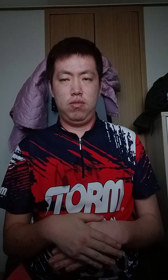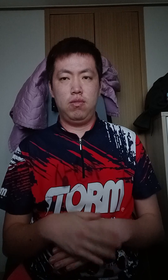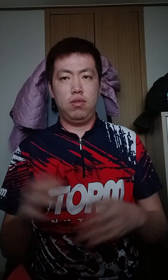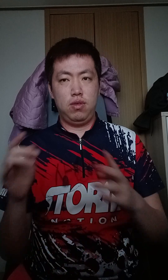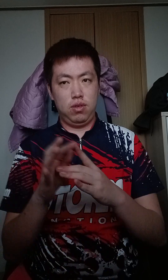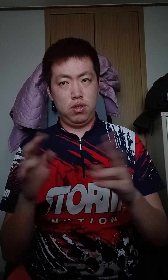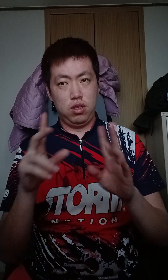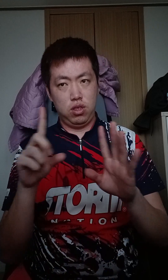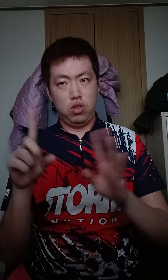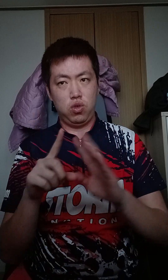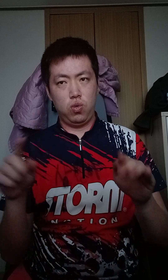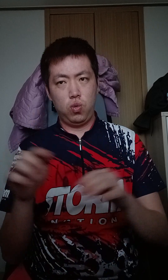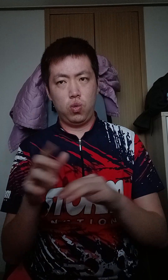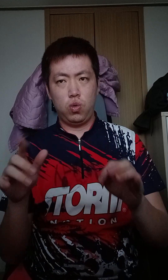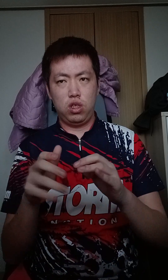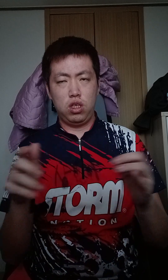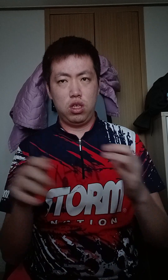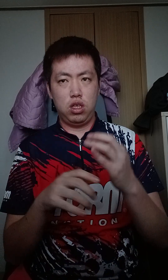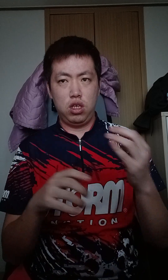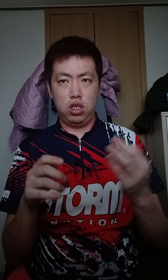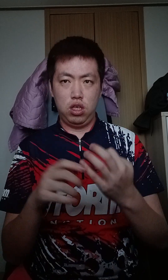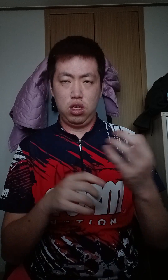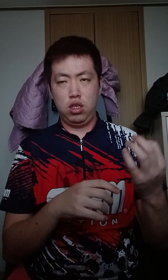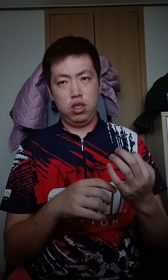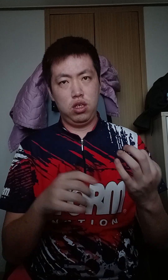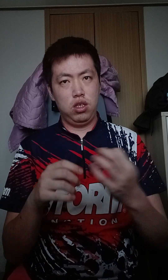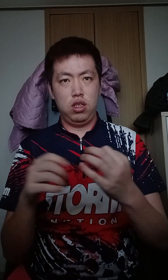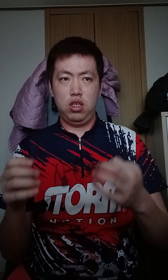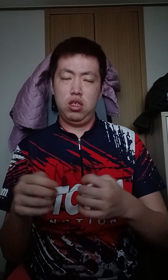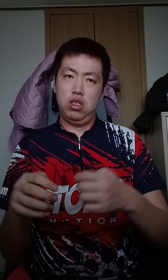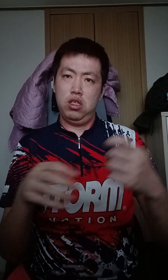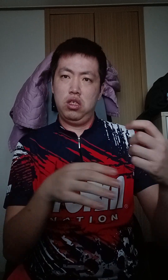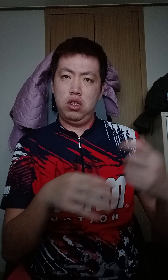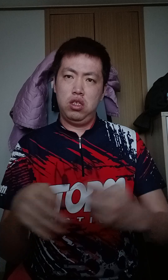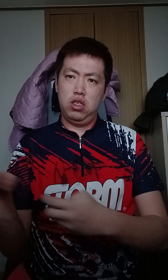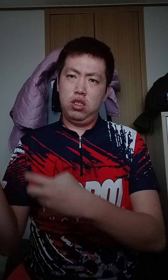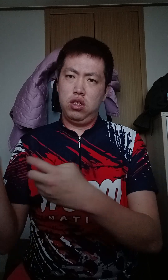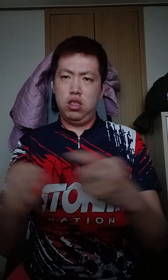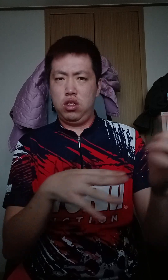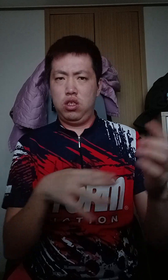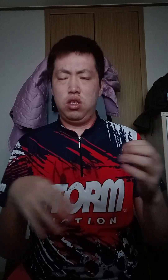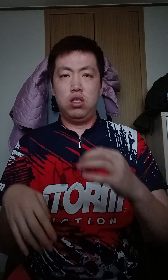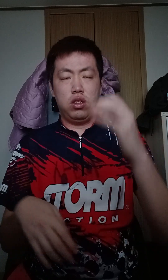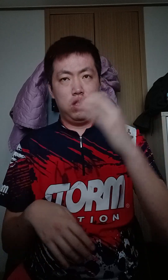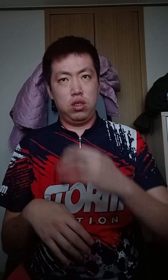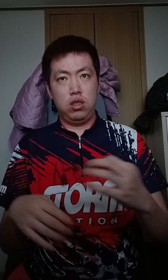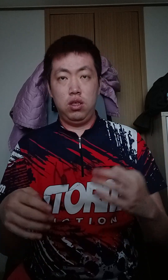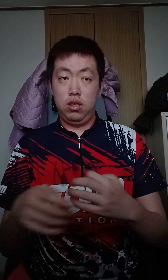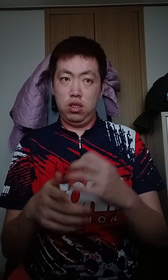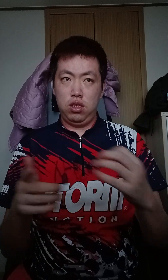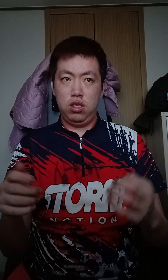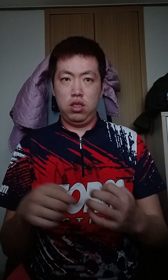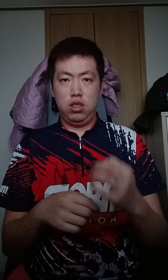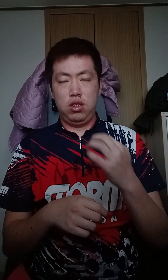지하철 7호선 논현역입니다. 곳곳에 에스컬레이터 같이 시민들이 편리하게 이용할 수 있는 시설이 설치되어